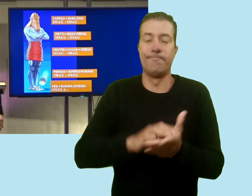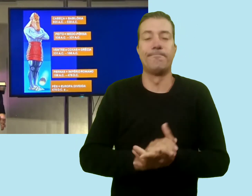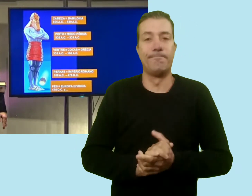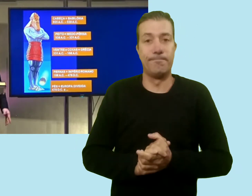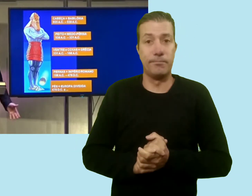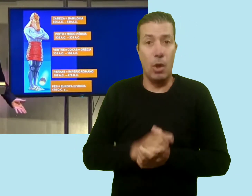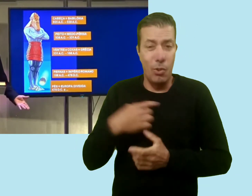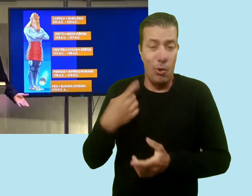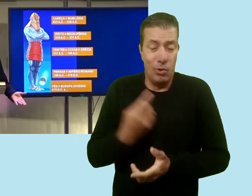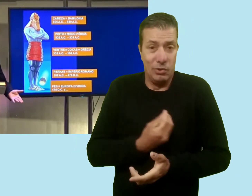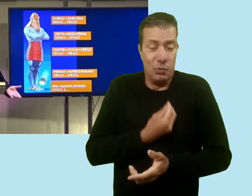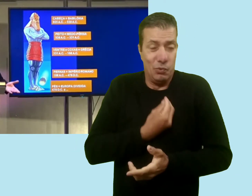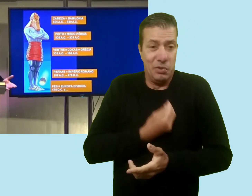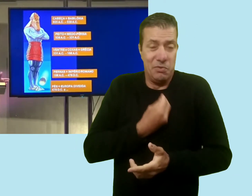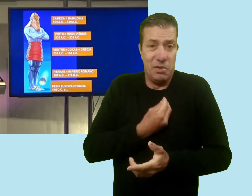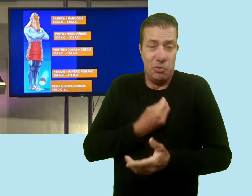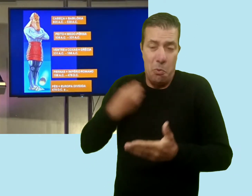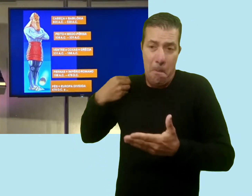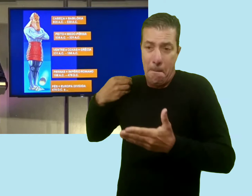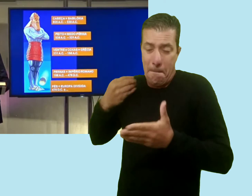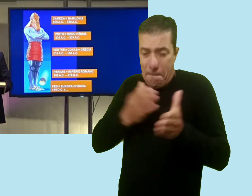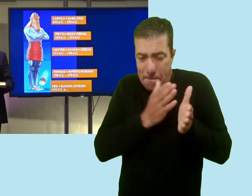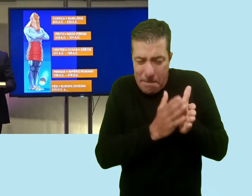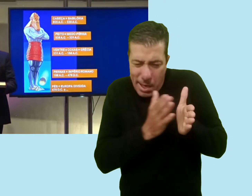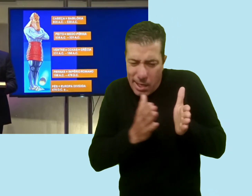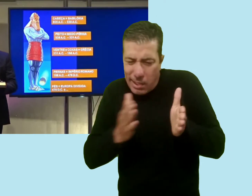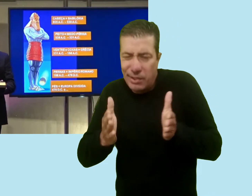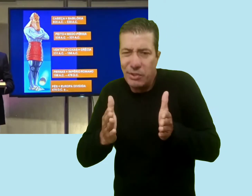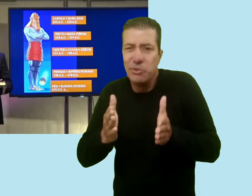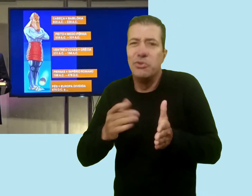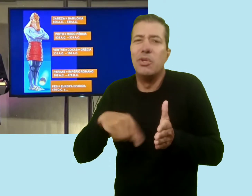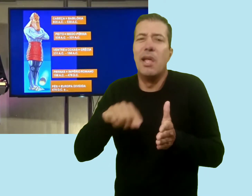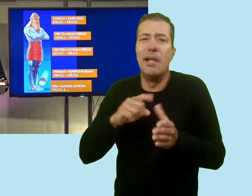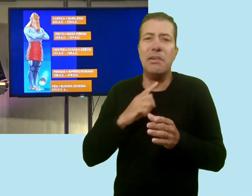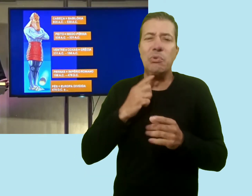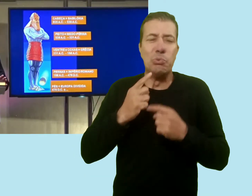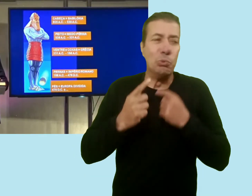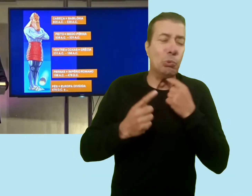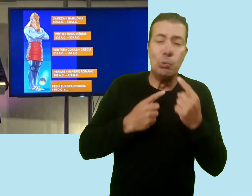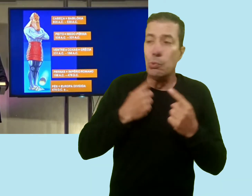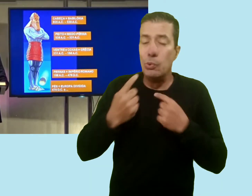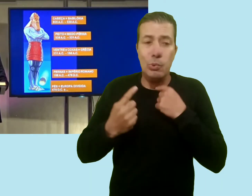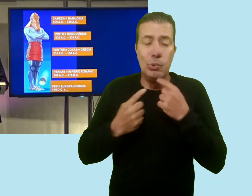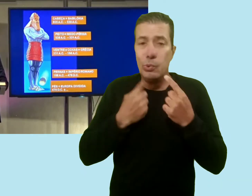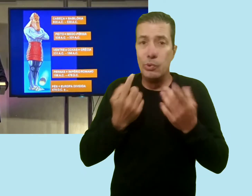estudo. Nós estamos vivendo numa época que é assinalada pela dúvida.